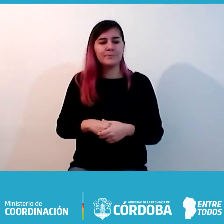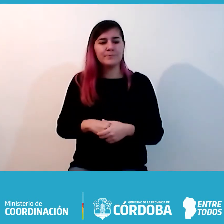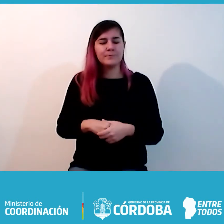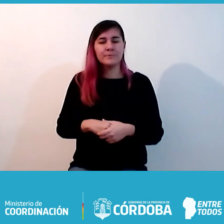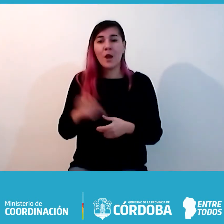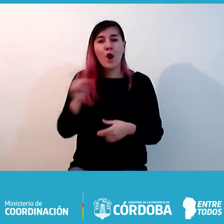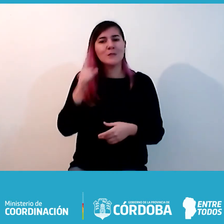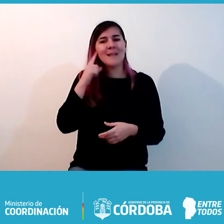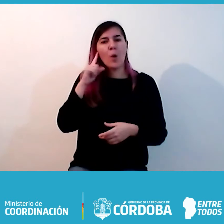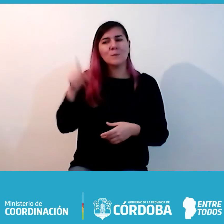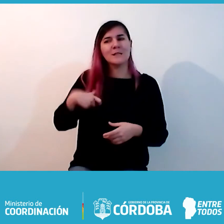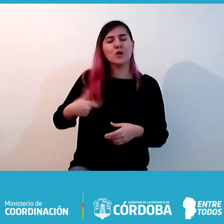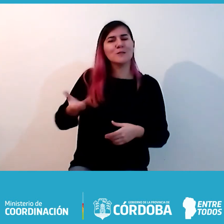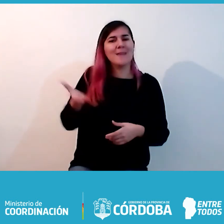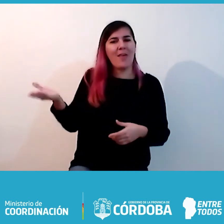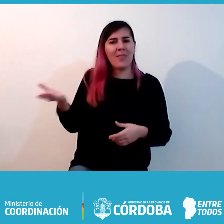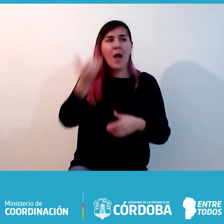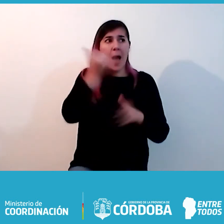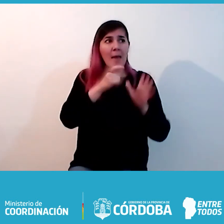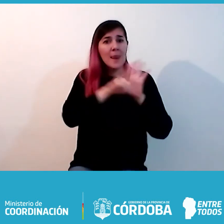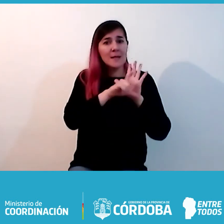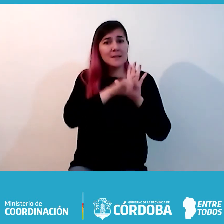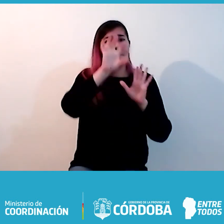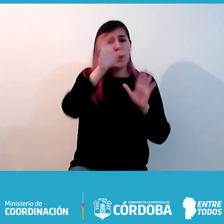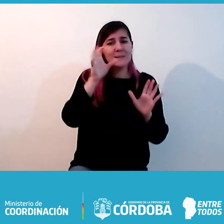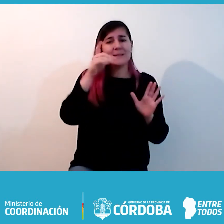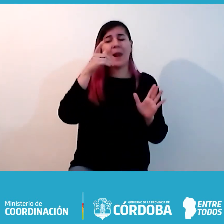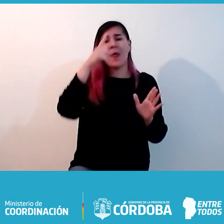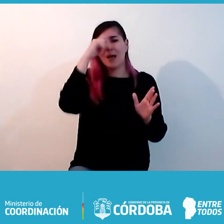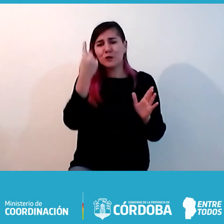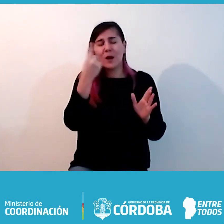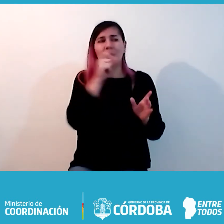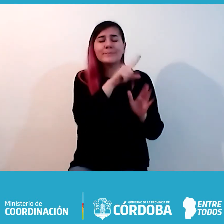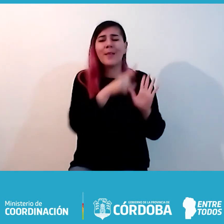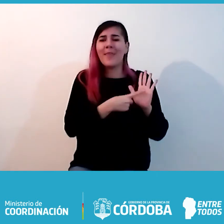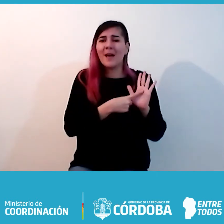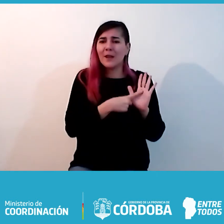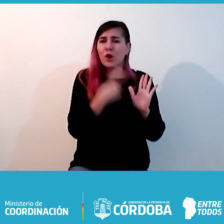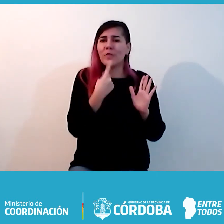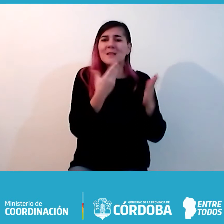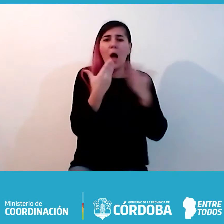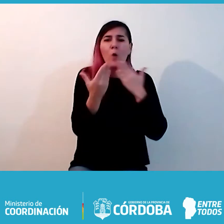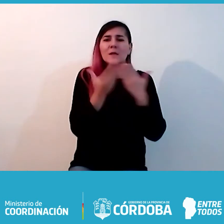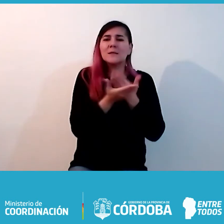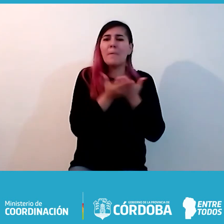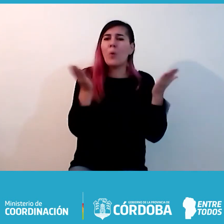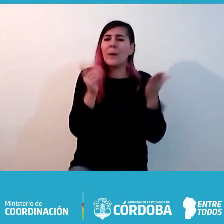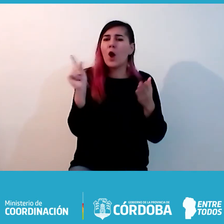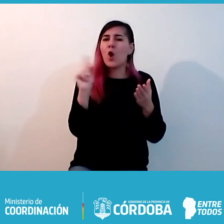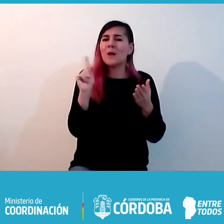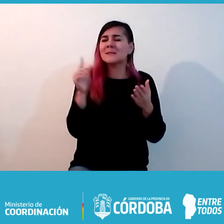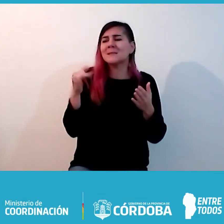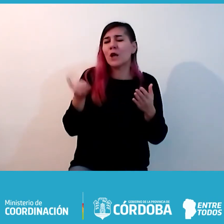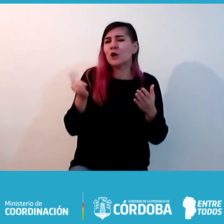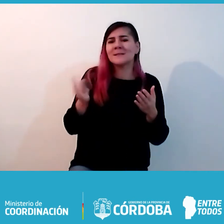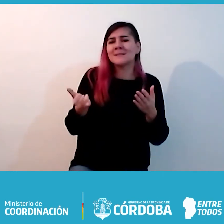que no se escucha a la sociedad. Hay leyes provinciales y nacionales, 9003 y su decreto dice que la audiencia pública no es vinculante,